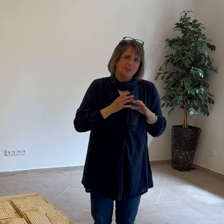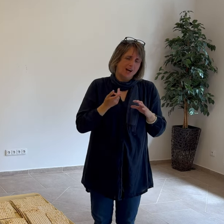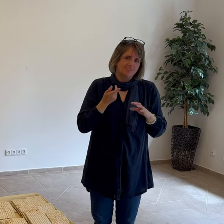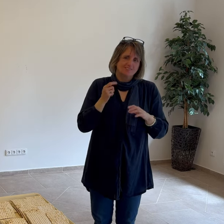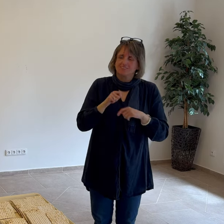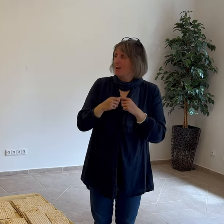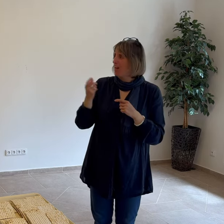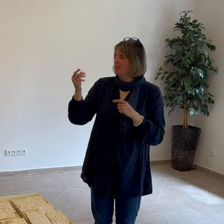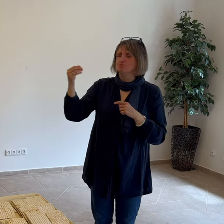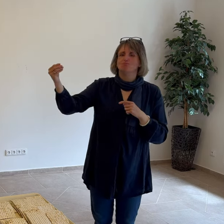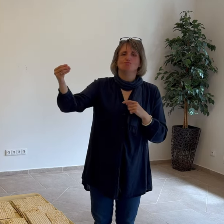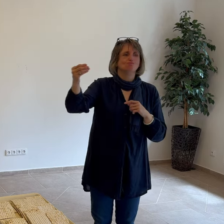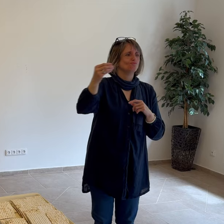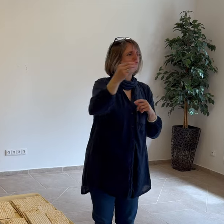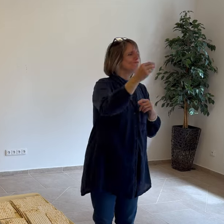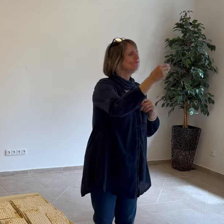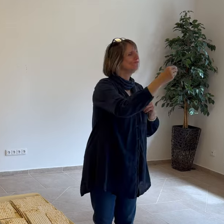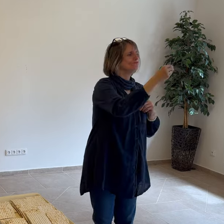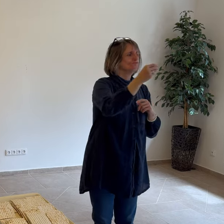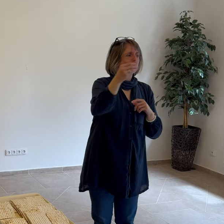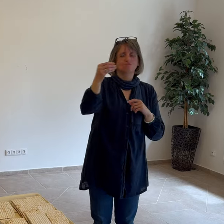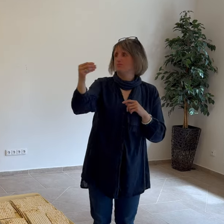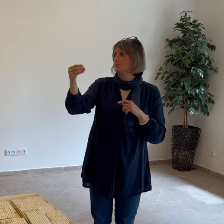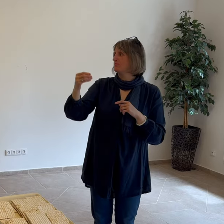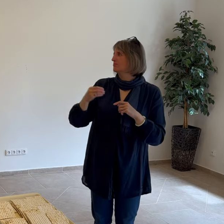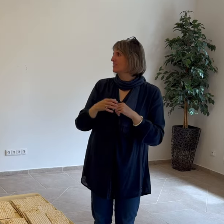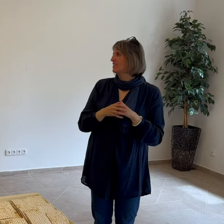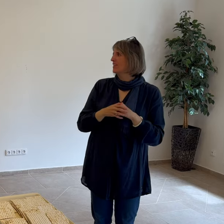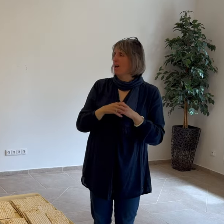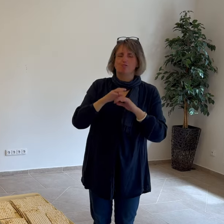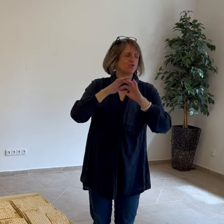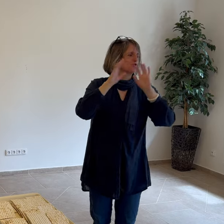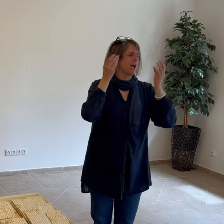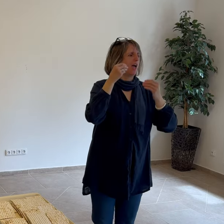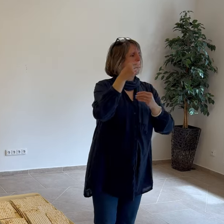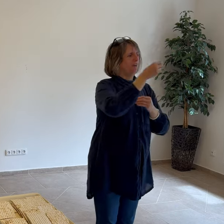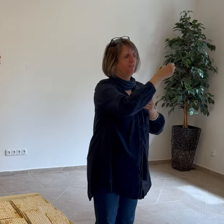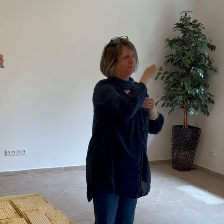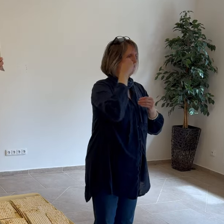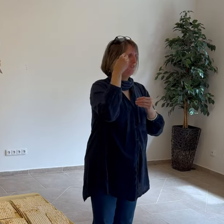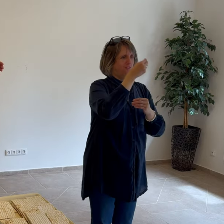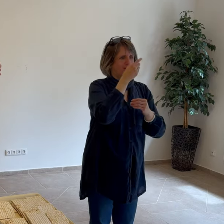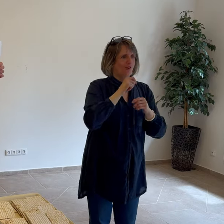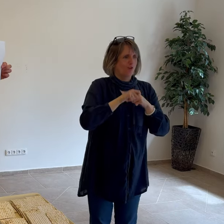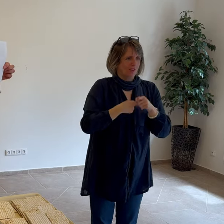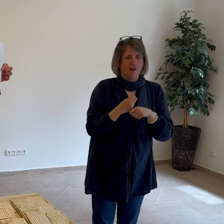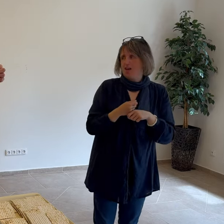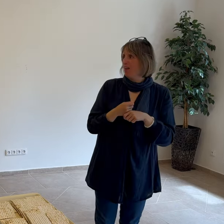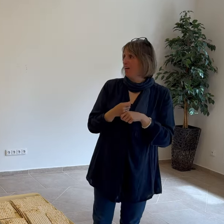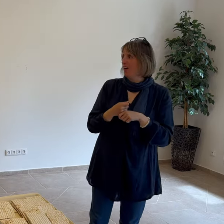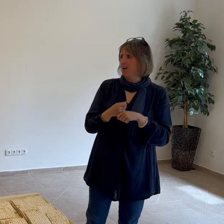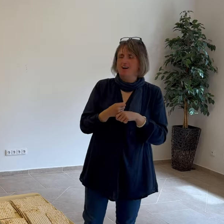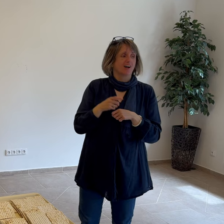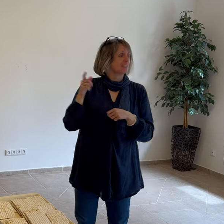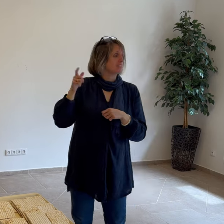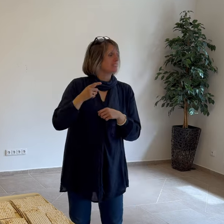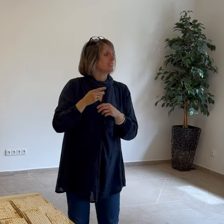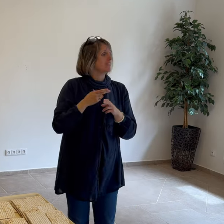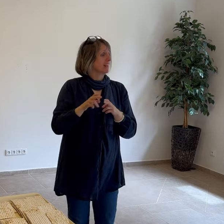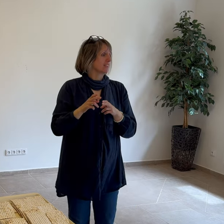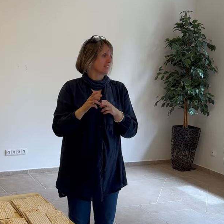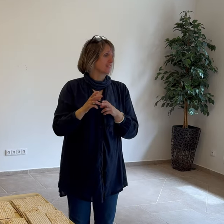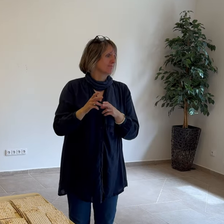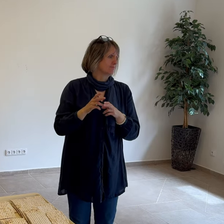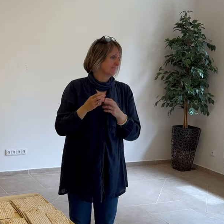Boha Takhle se otáčel úplně dokola aby to šlo všude dokola na telčsku a zvláště na ty lidi aby to šlo mně bylo